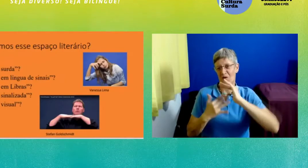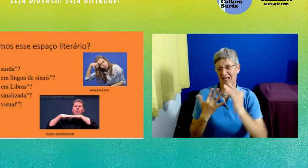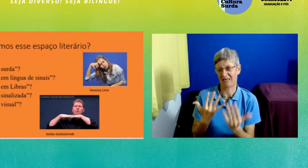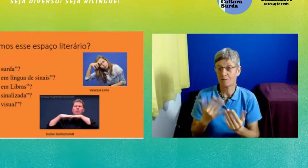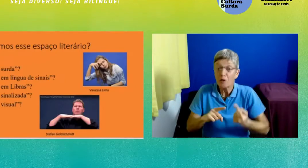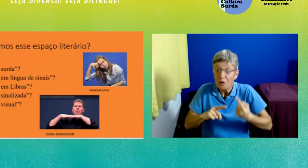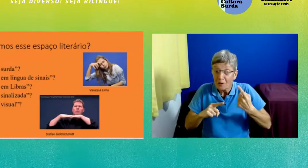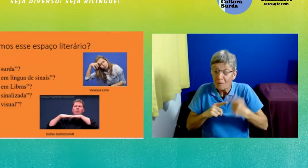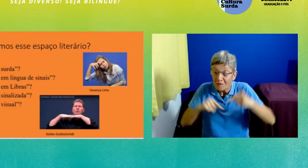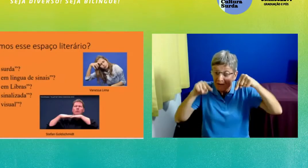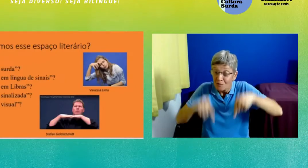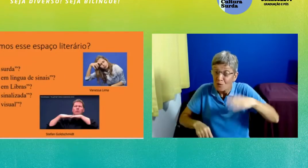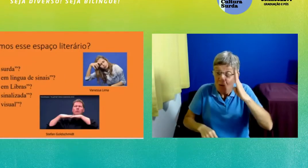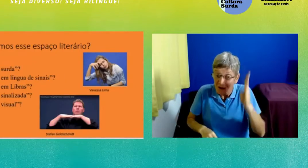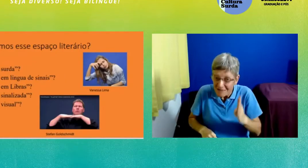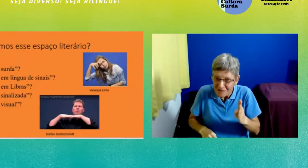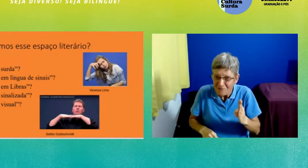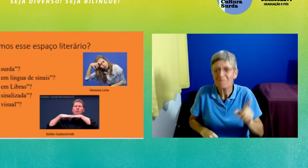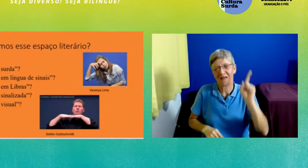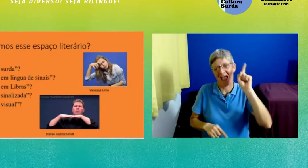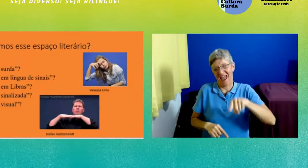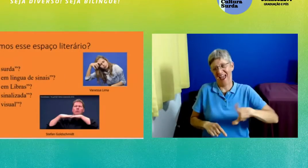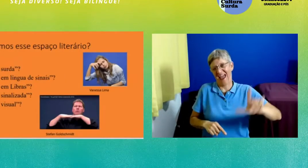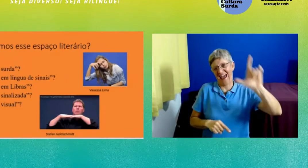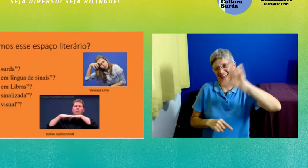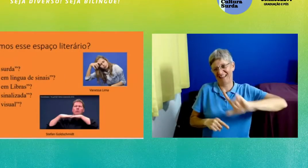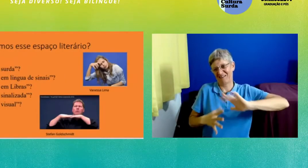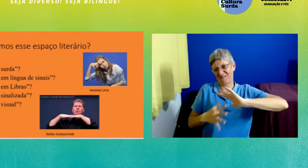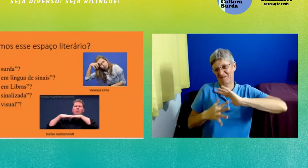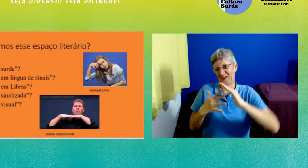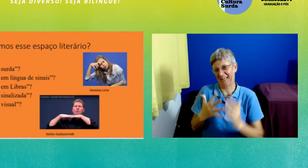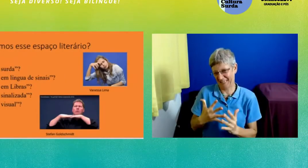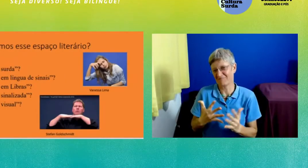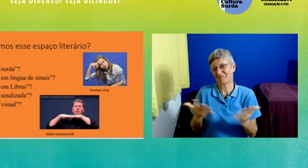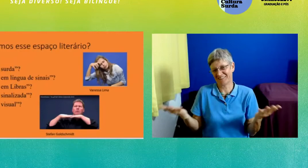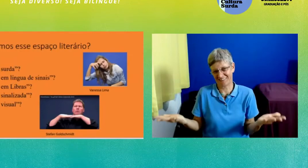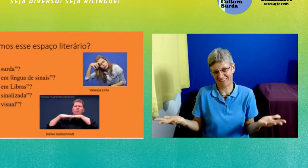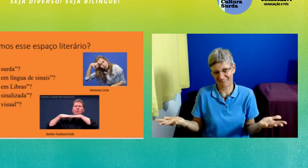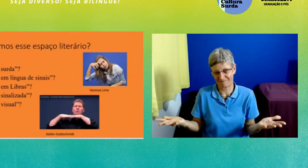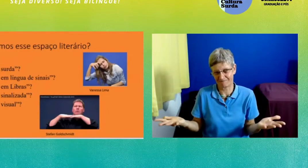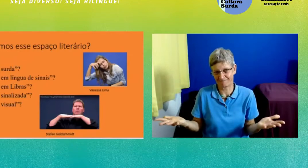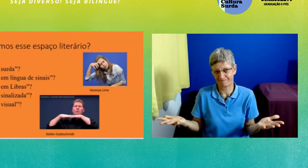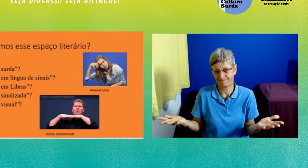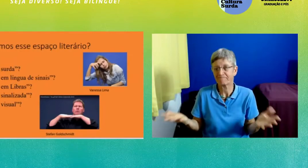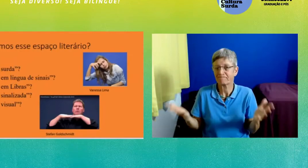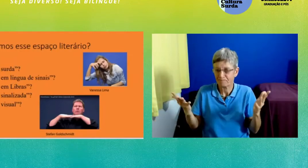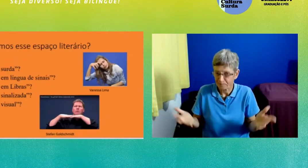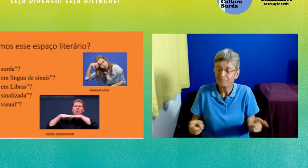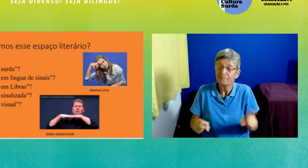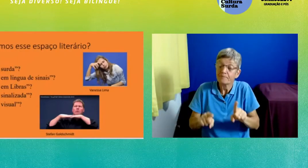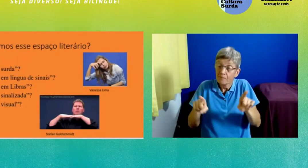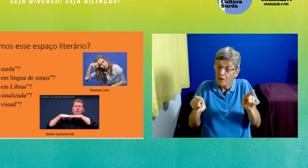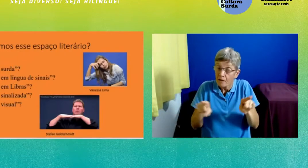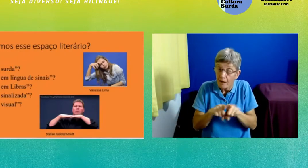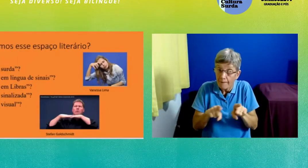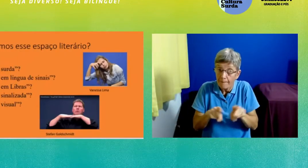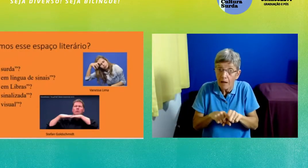a frase da literatura em Libras, por quê? Porque aqui no Brasil é Libras, claro.